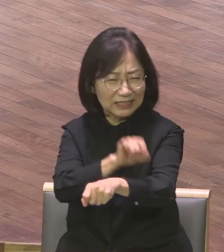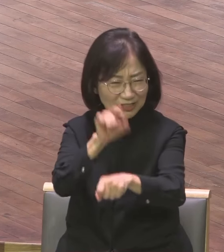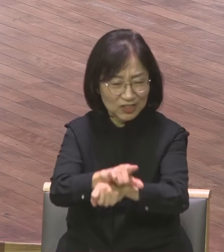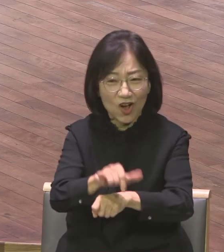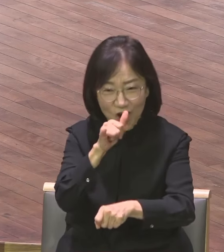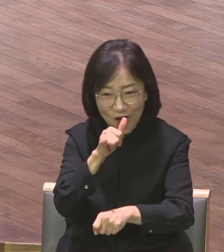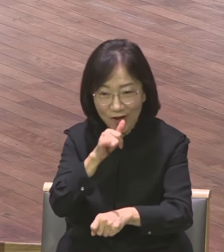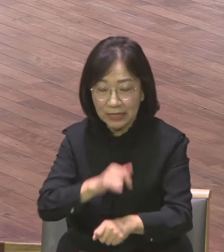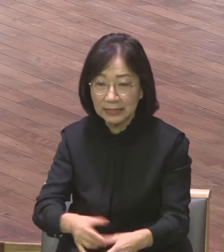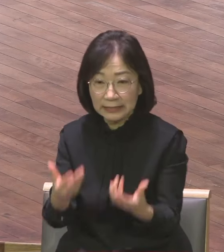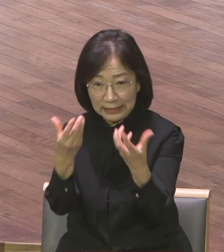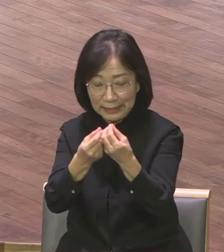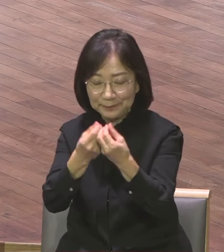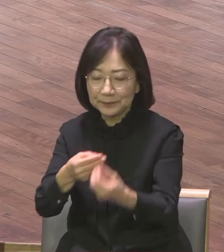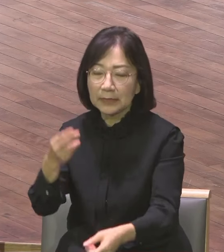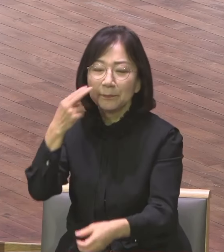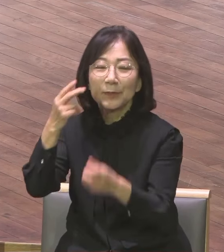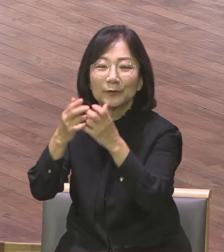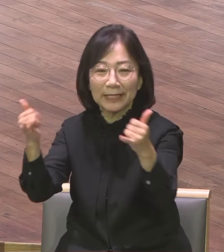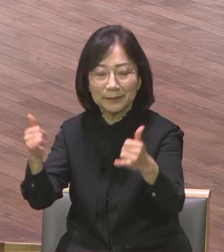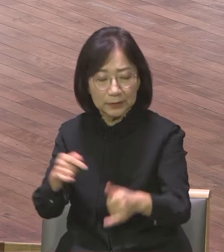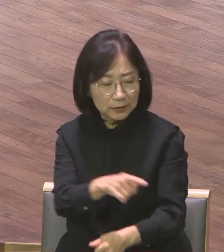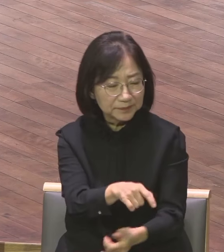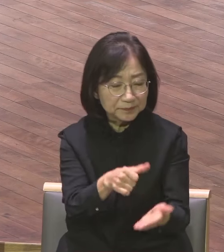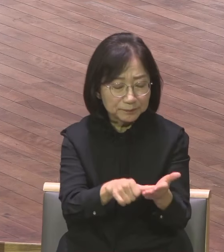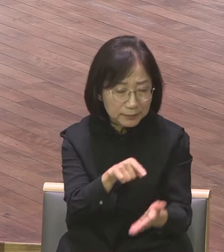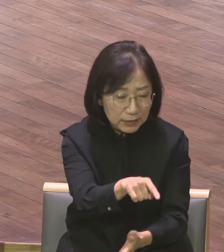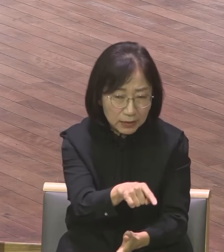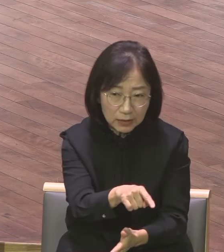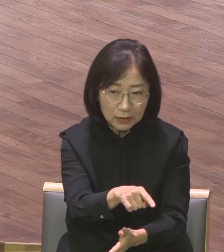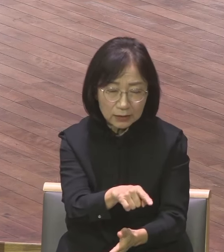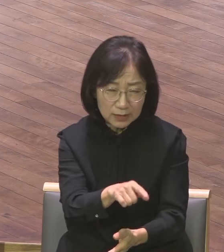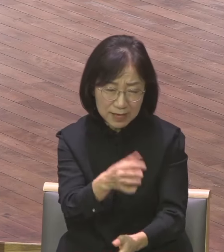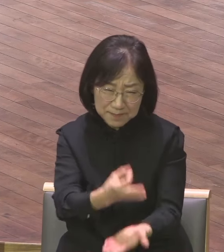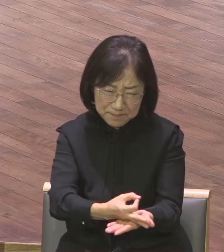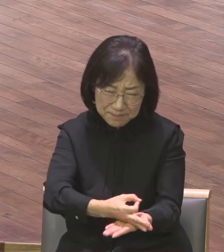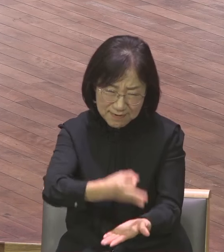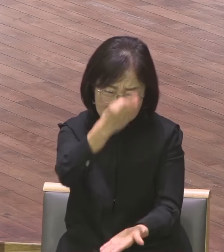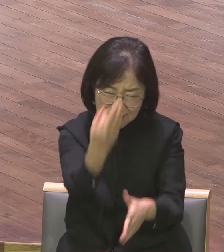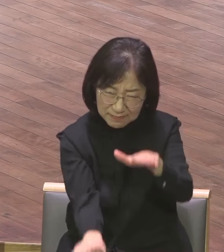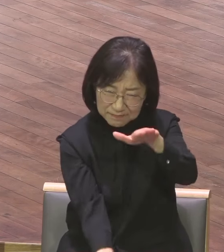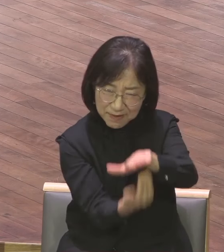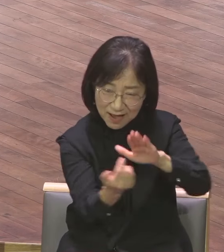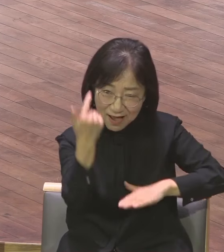물건을 보면서 이게 제일 비싼 겁니까? 라고 그렇게